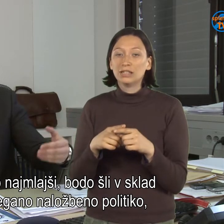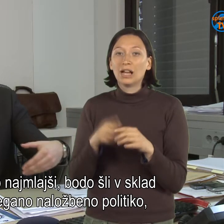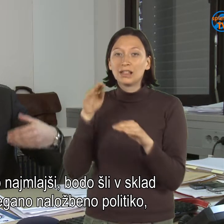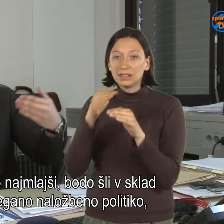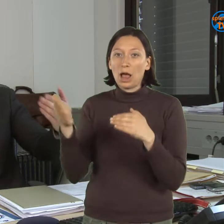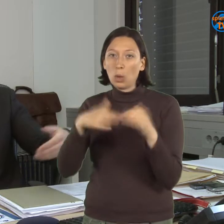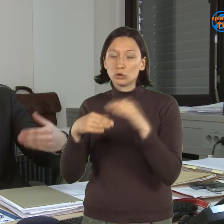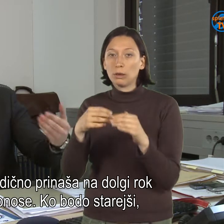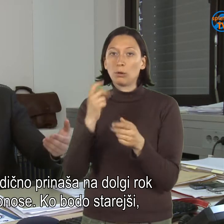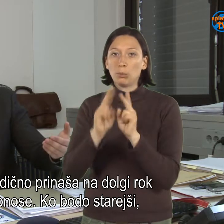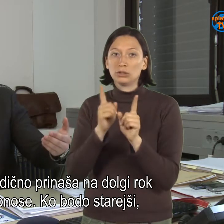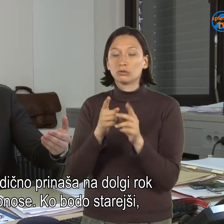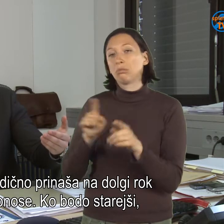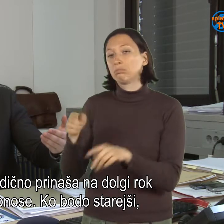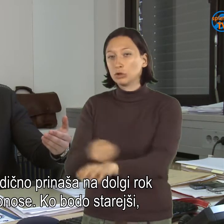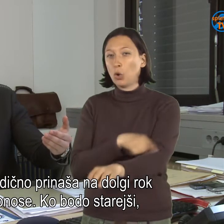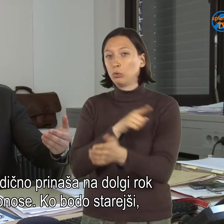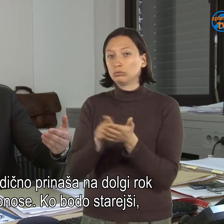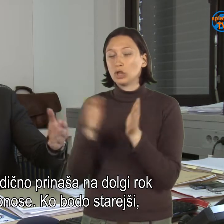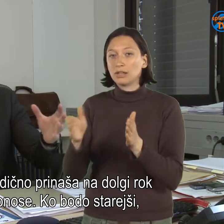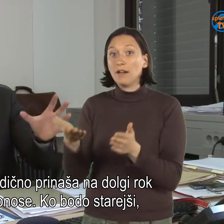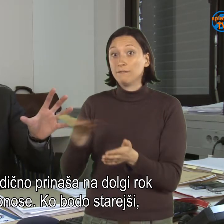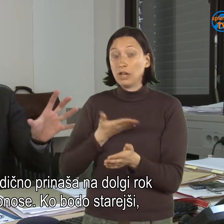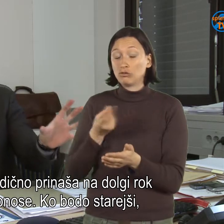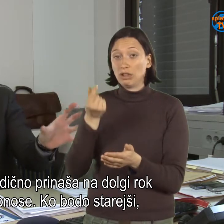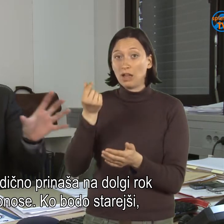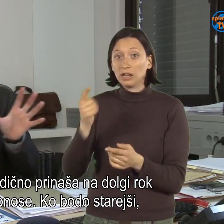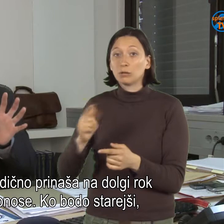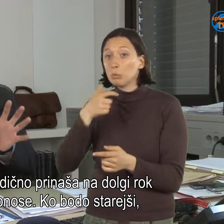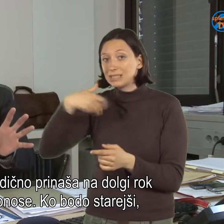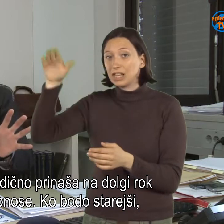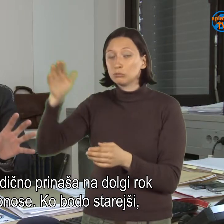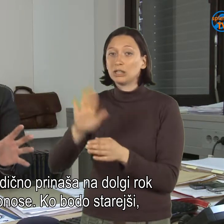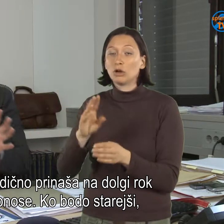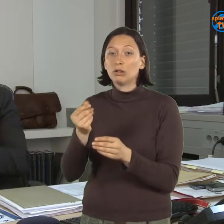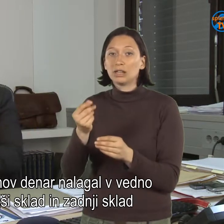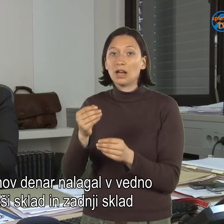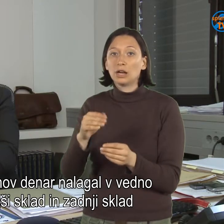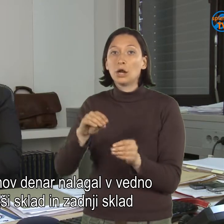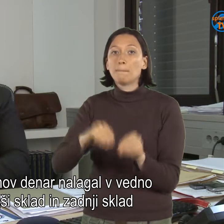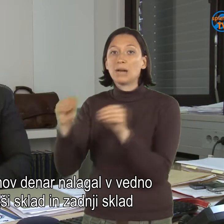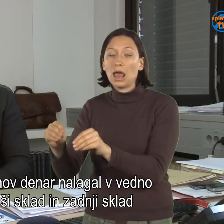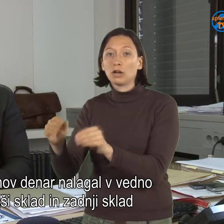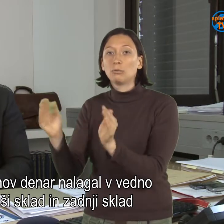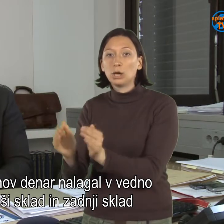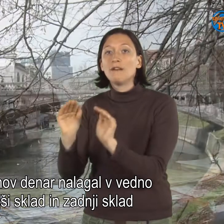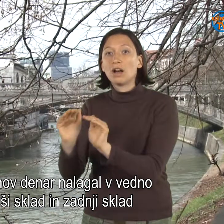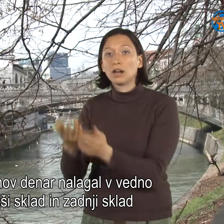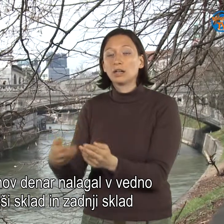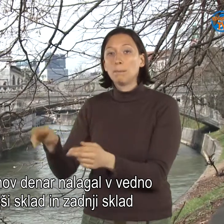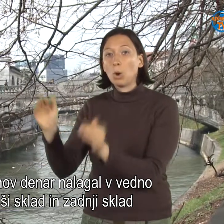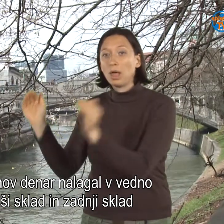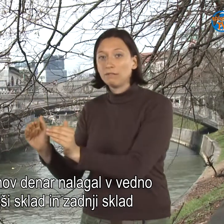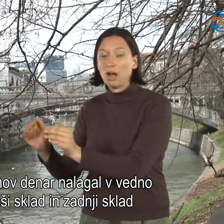naložbeno politiko, kar jim posledično prinaša na dolgi rok tudi višje donose, in potem, ko bodo starejši, se bo njihov denar prelagal v vedno